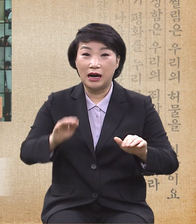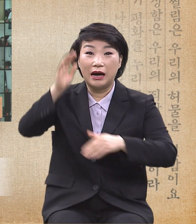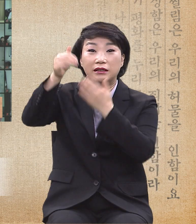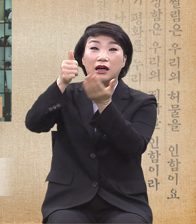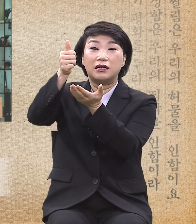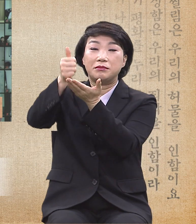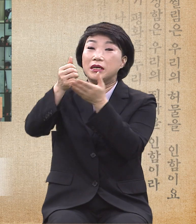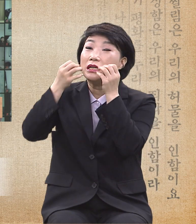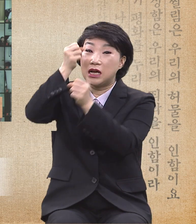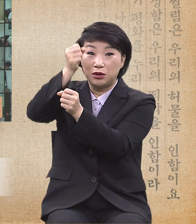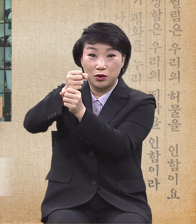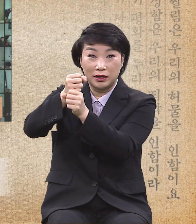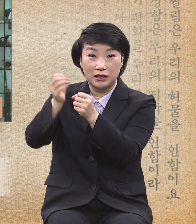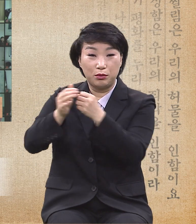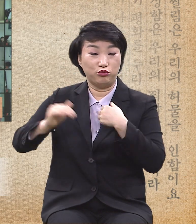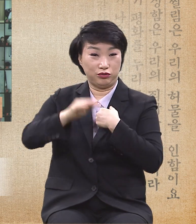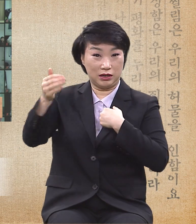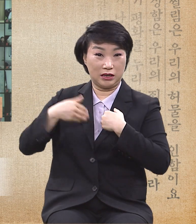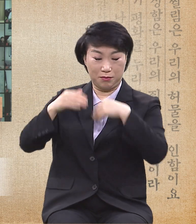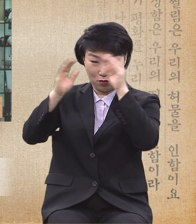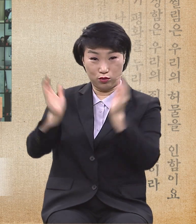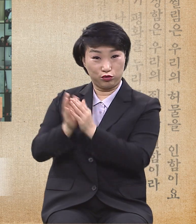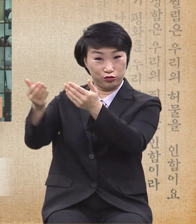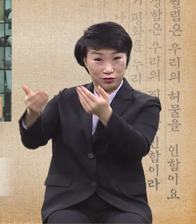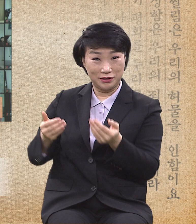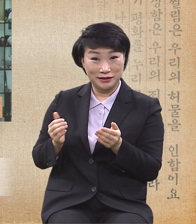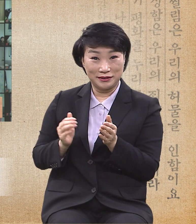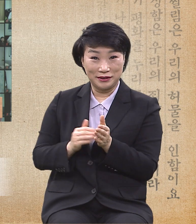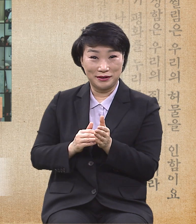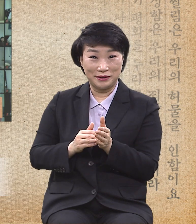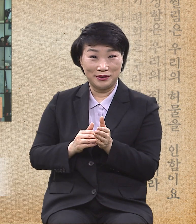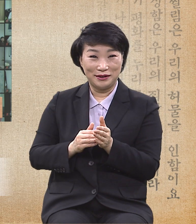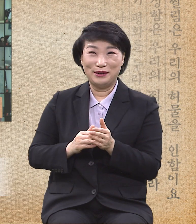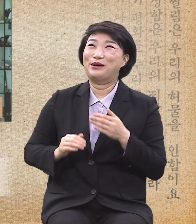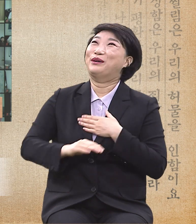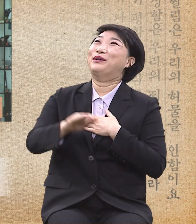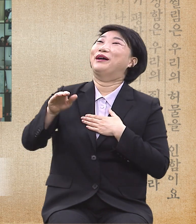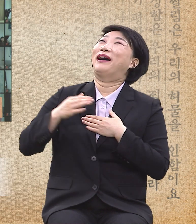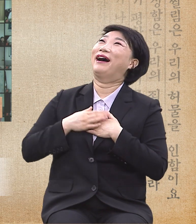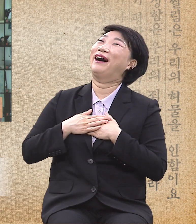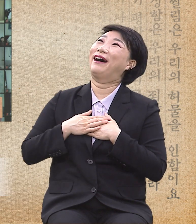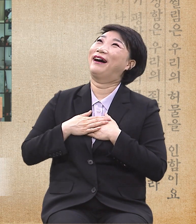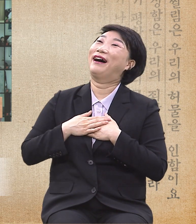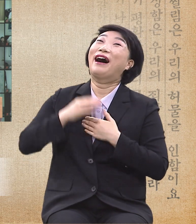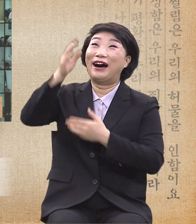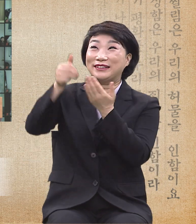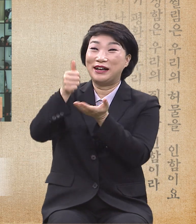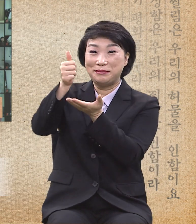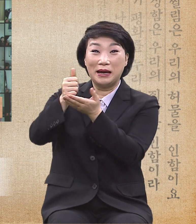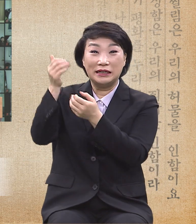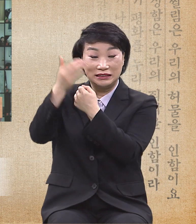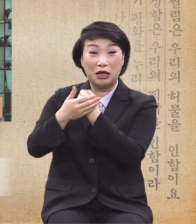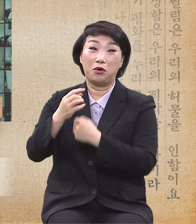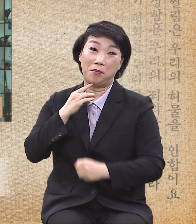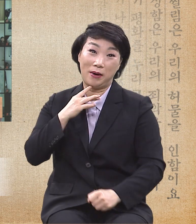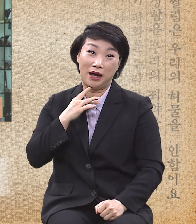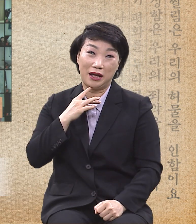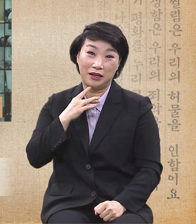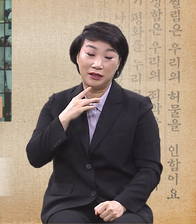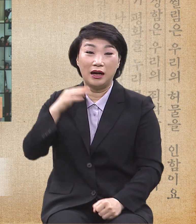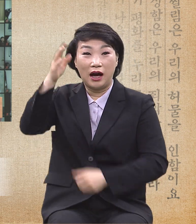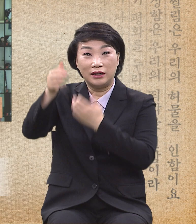하나님이 창조해서 우리에게 주신 것들이기에 그저 우리는 하나님의